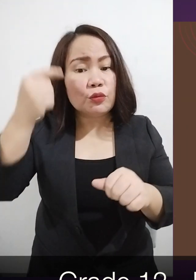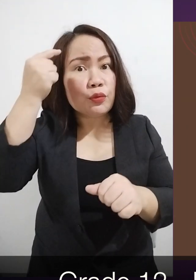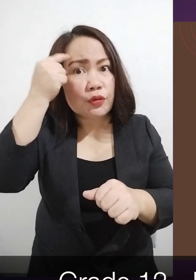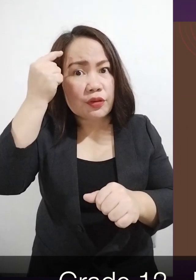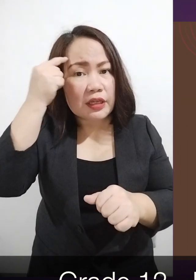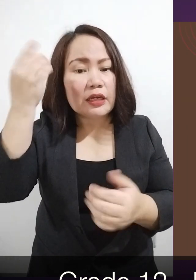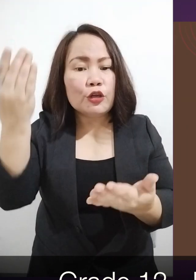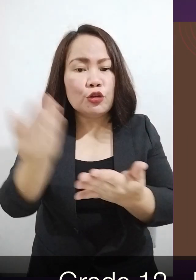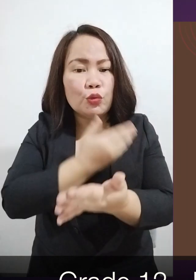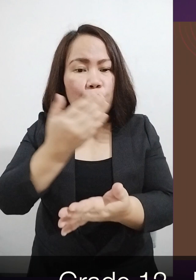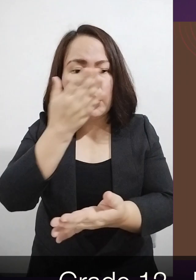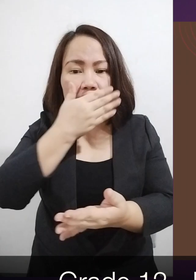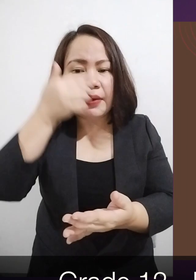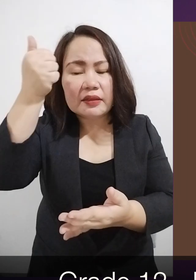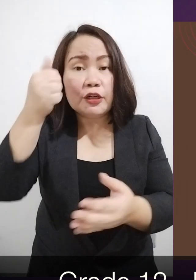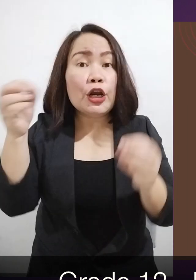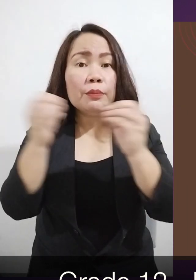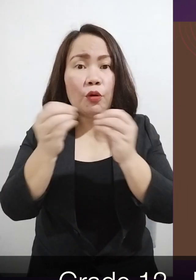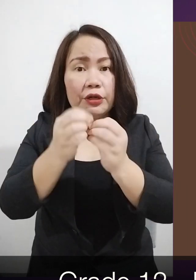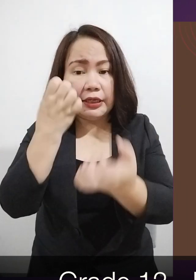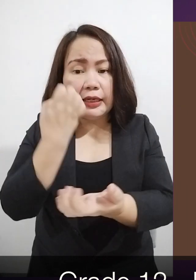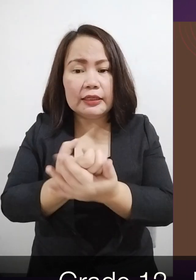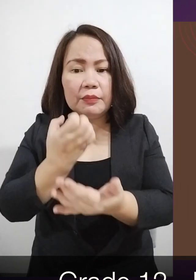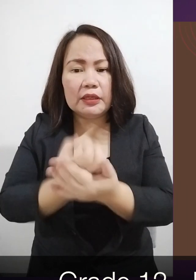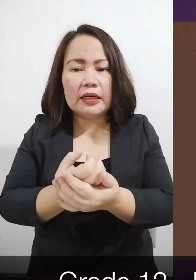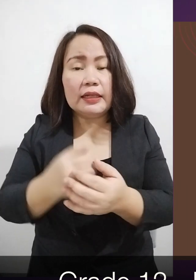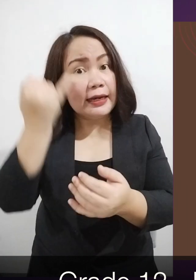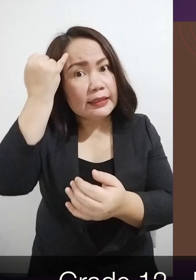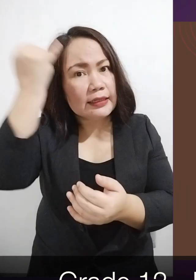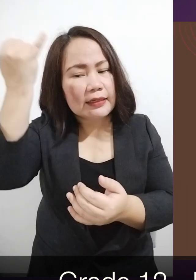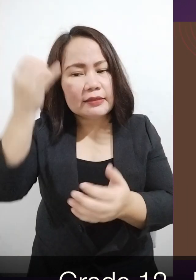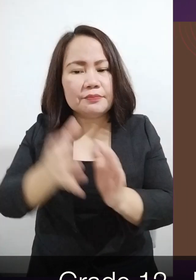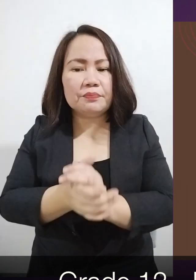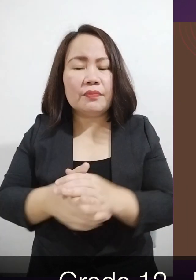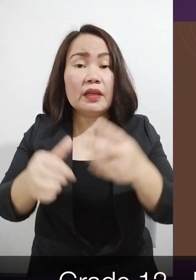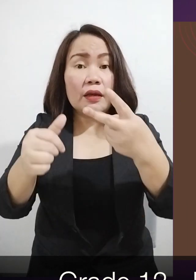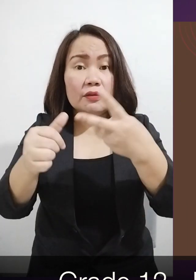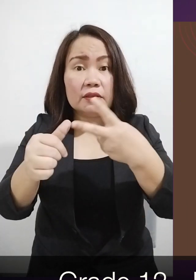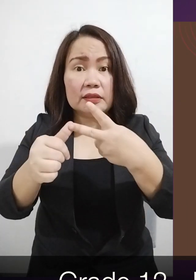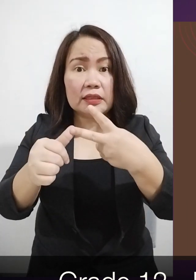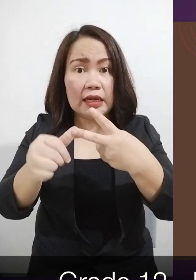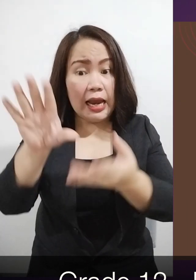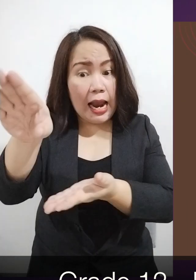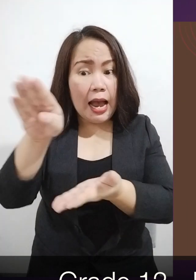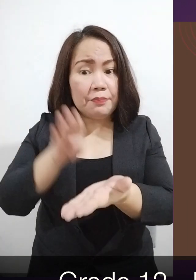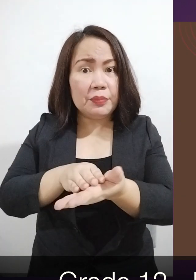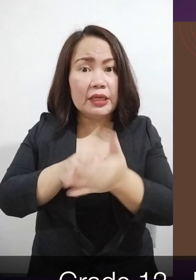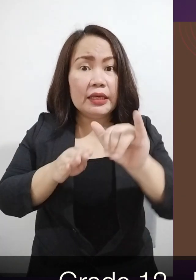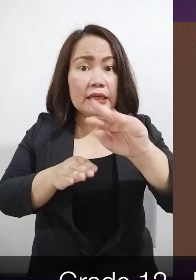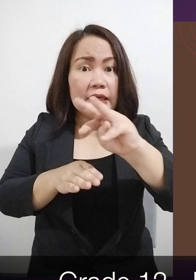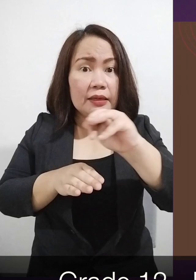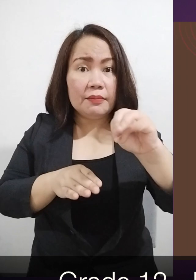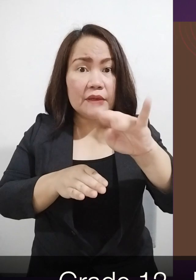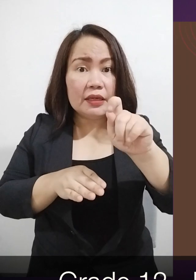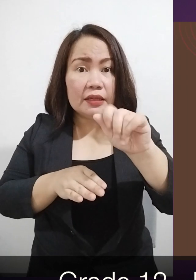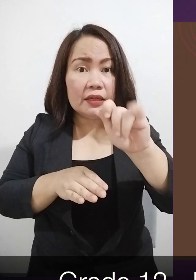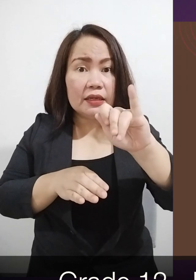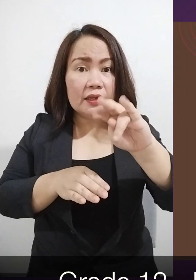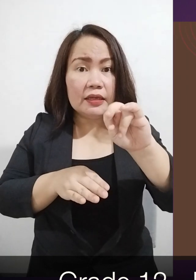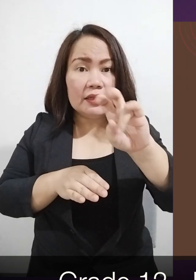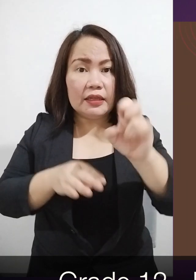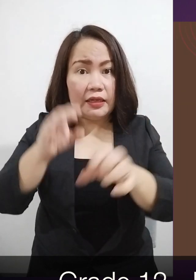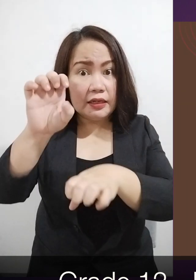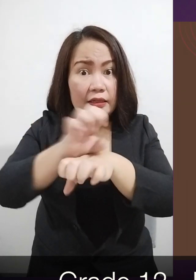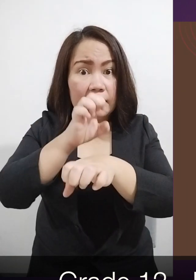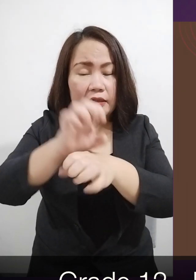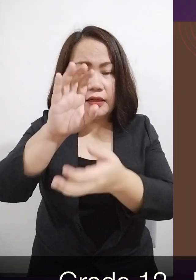mas bago, mas mahusay at makabuluhang ideya. 2. Imitating entrepreneur. Sila ang mga hindi lumilikha ng mga